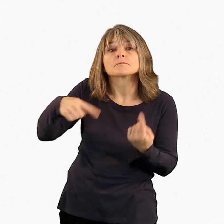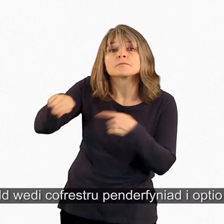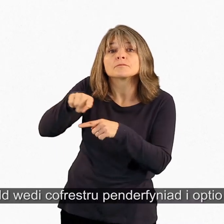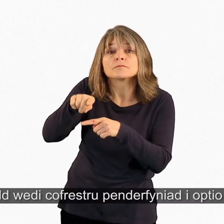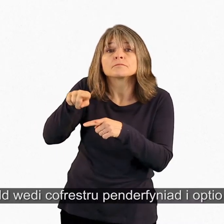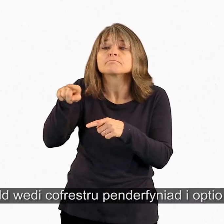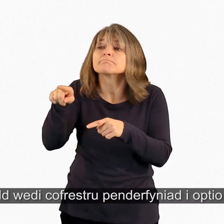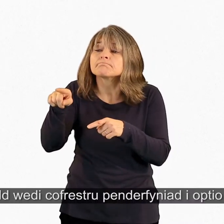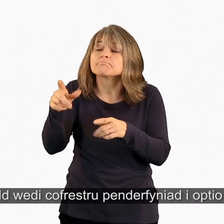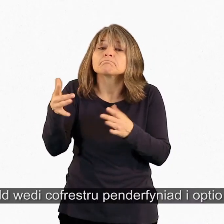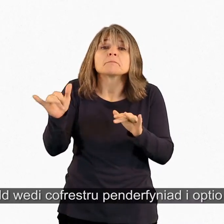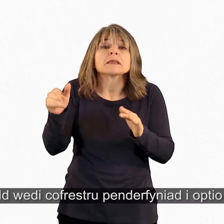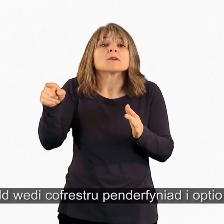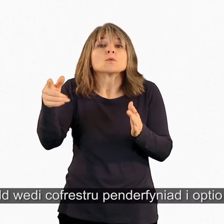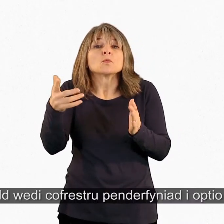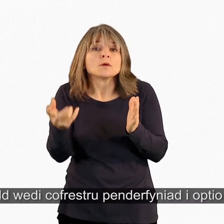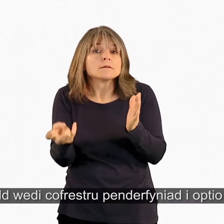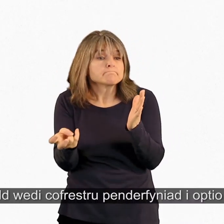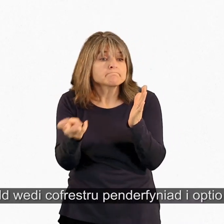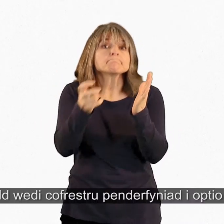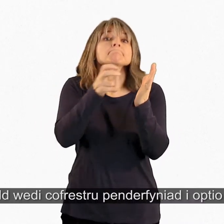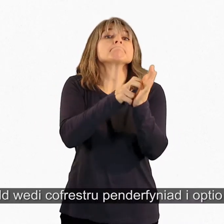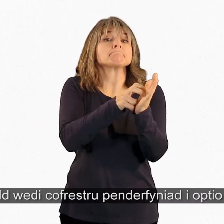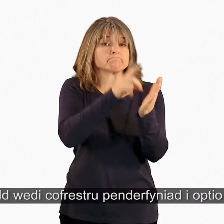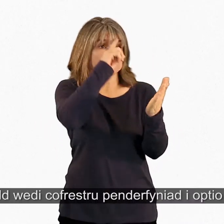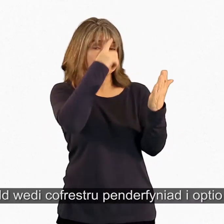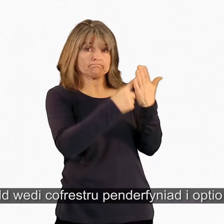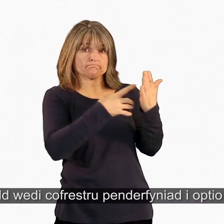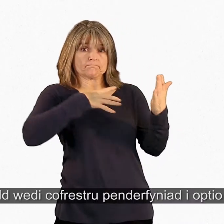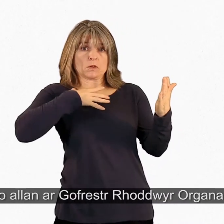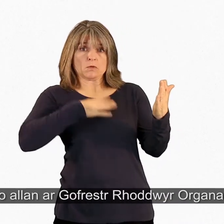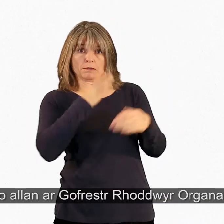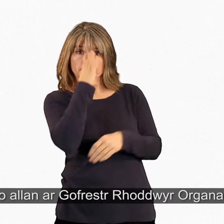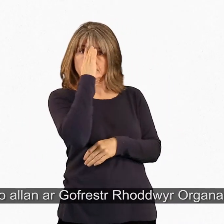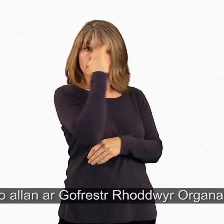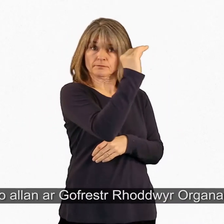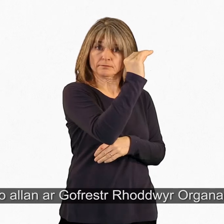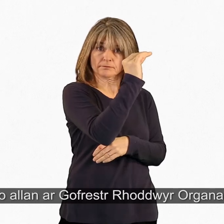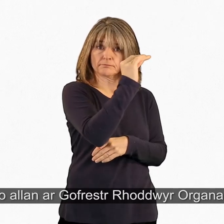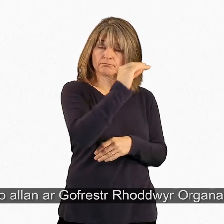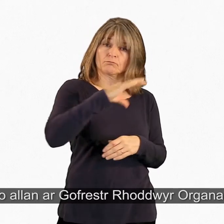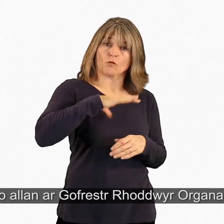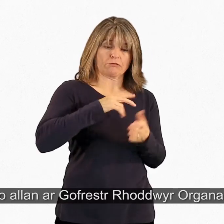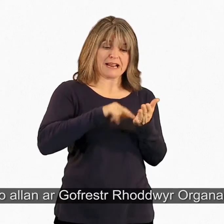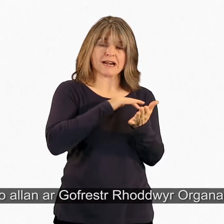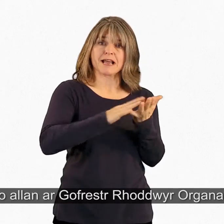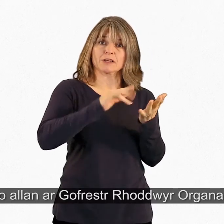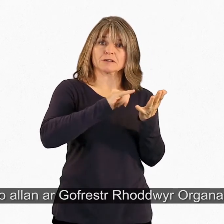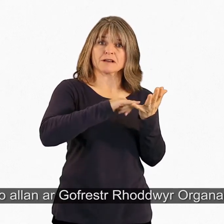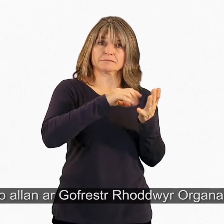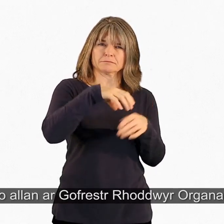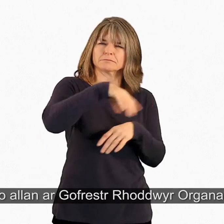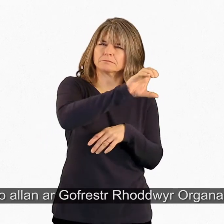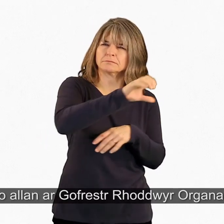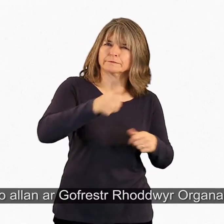Pobl sydd wedi cofrestru penderfyniad i optio mewn neu optio allan ar gofrestr roddwyr organau y gwasanaeth